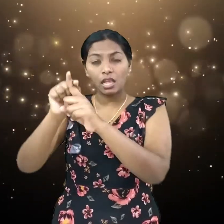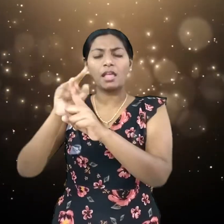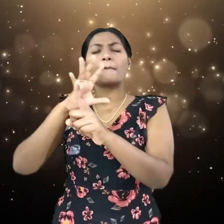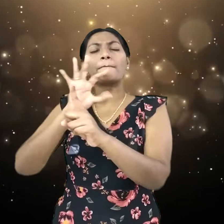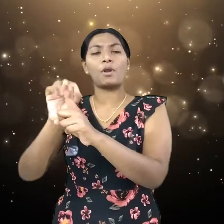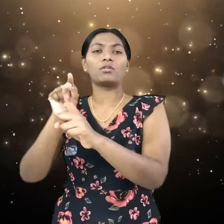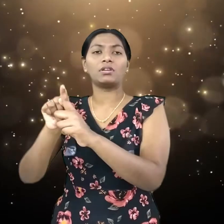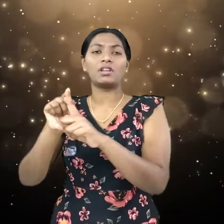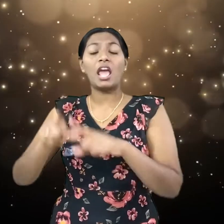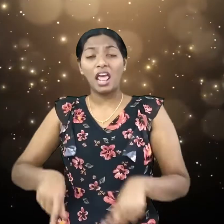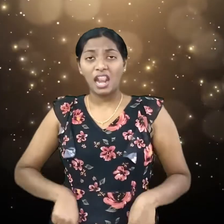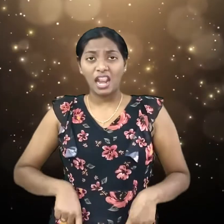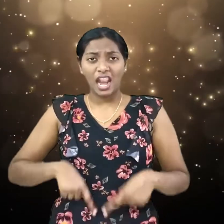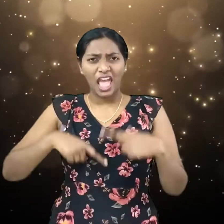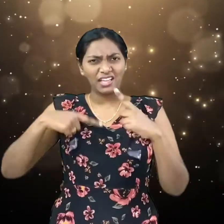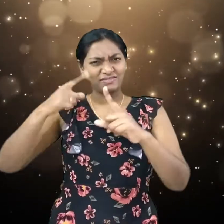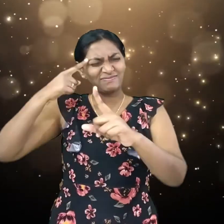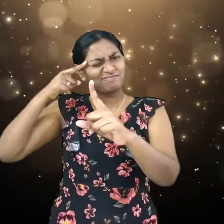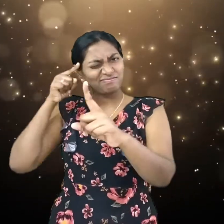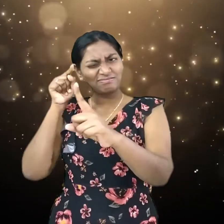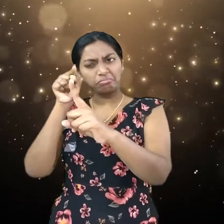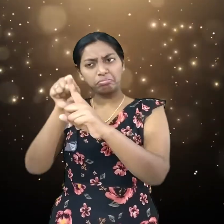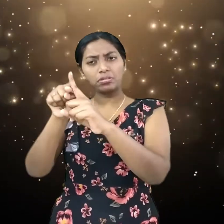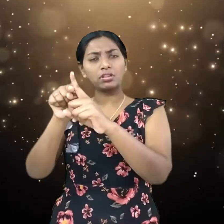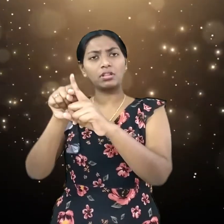बिना जीवन का उद्देश्य से बड़ी दुर्घटना कोई नहीं।